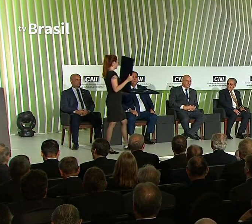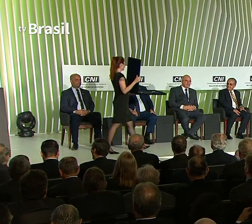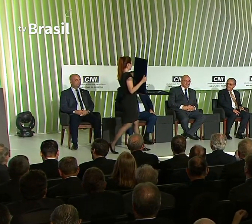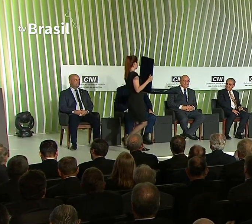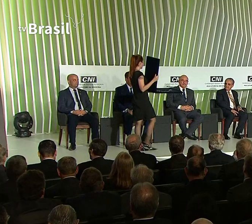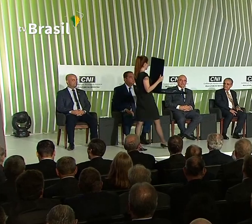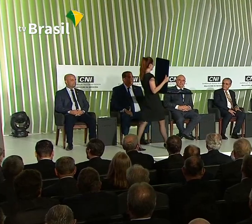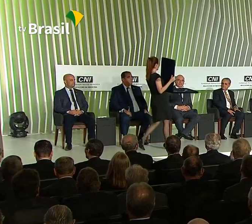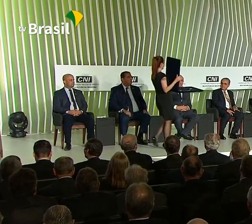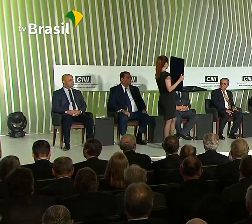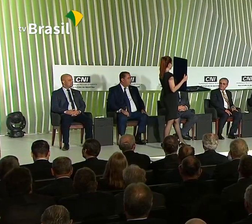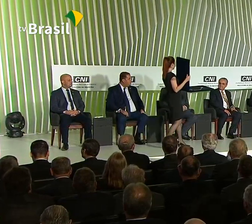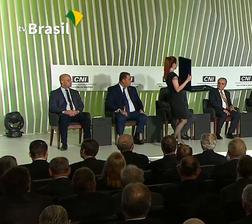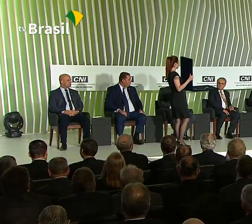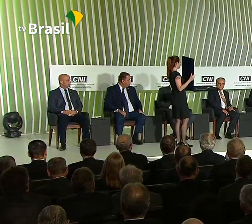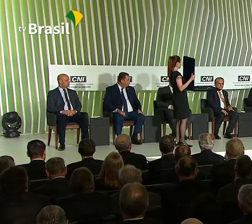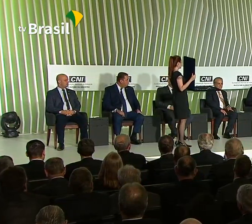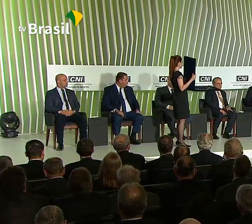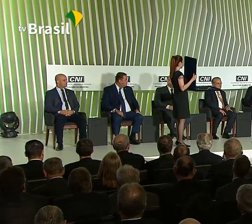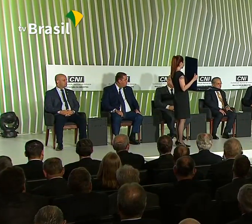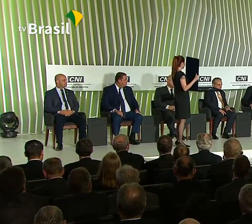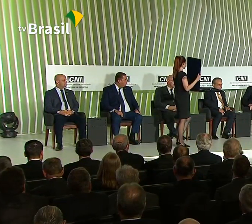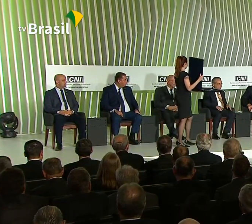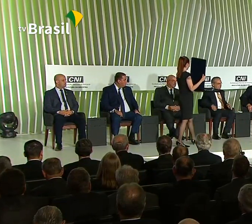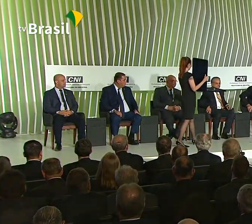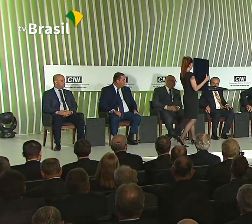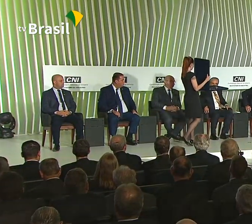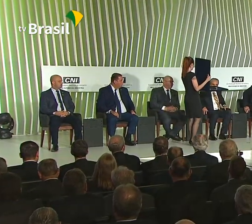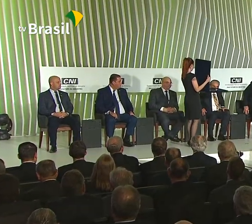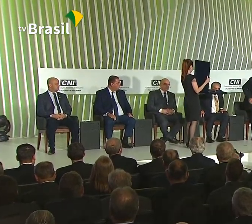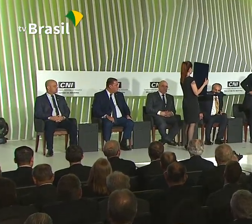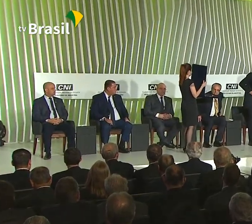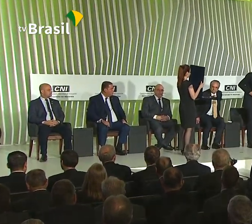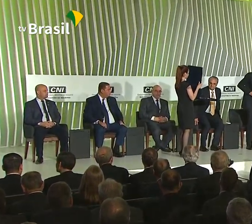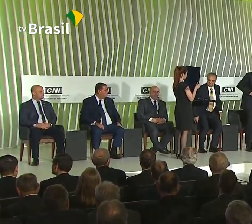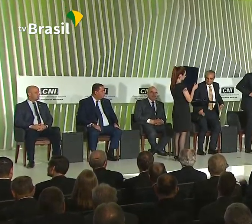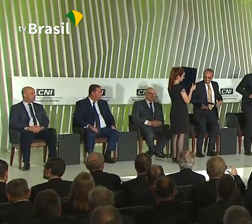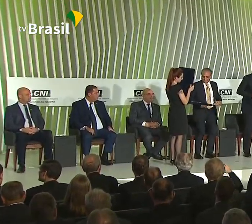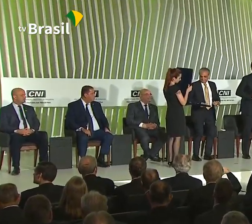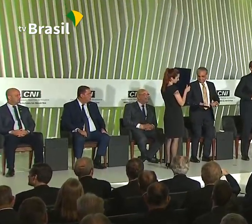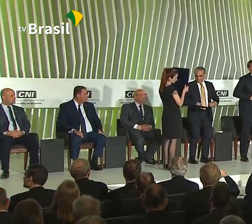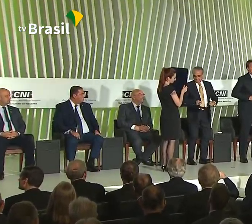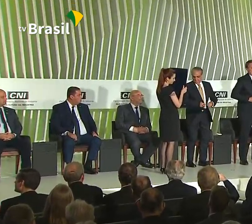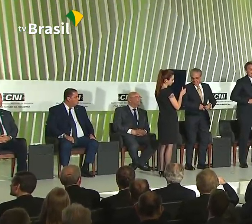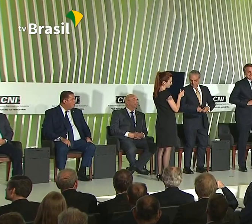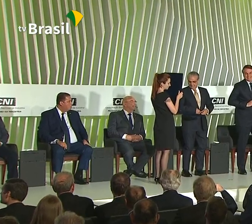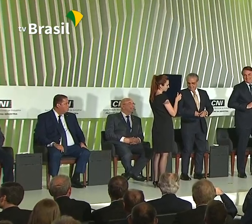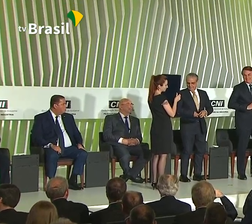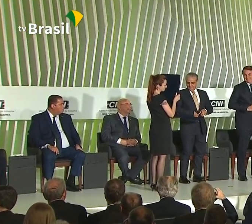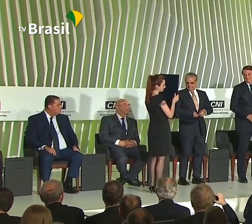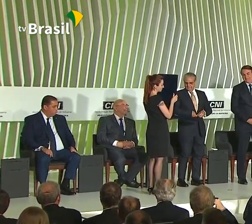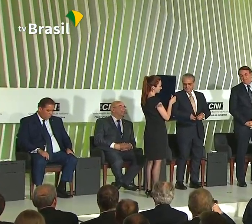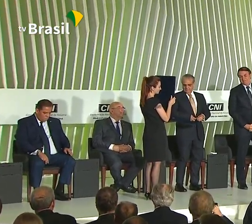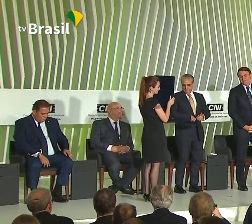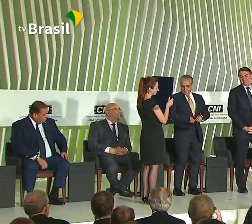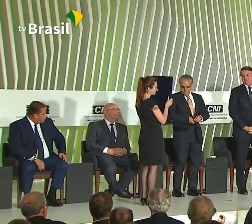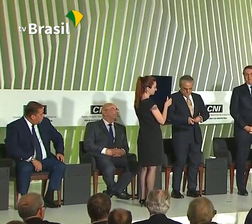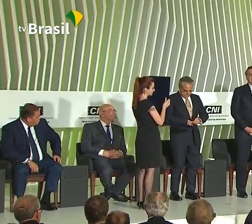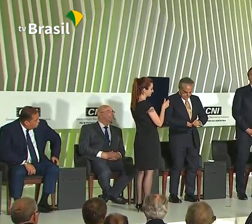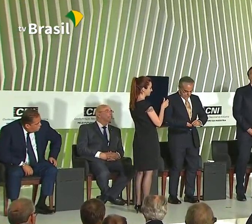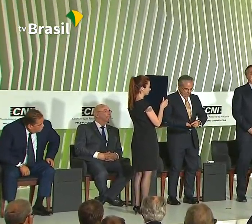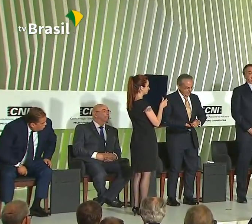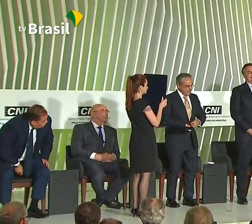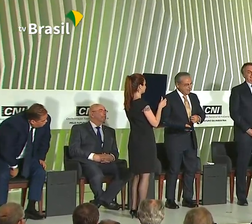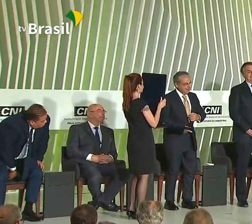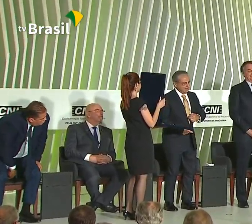conselho da ordem do mérito industrial o grande colar da ordem ao presidente da república federativa